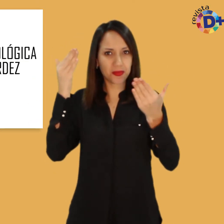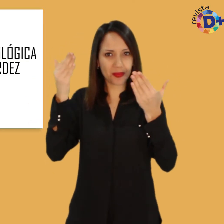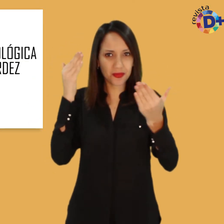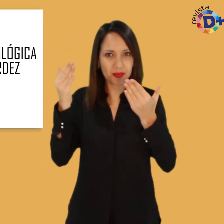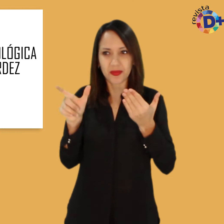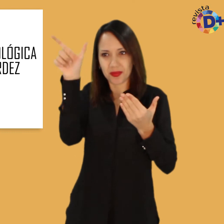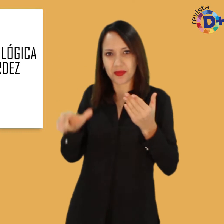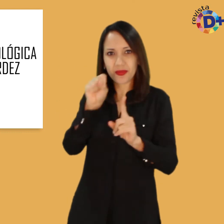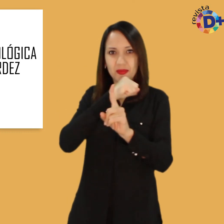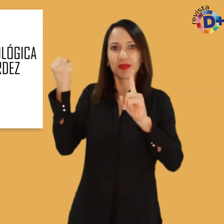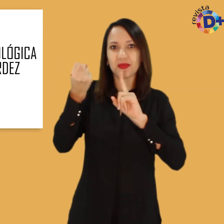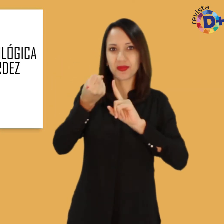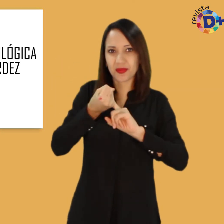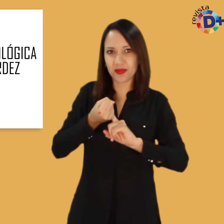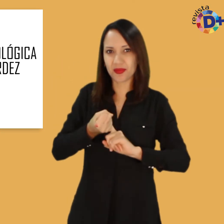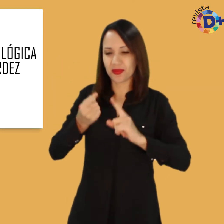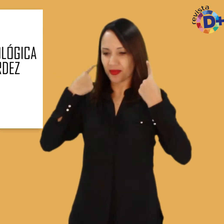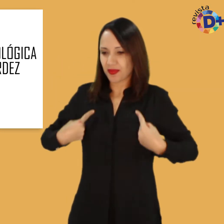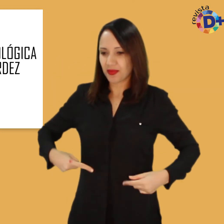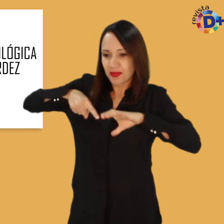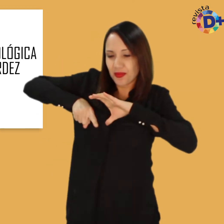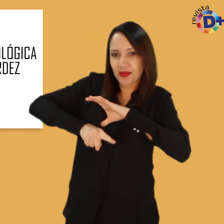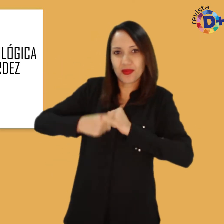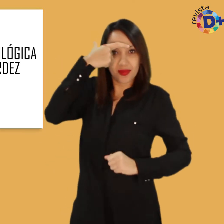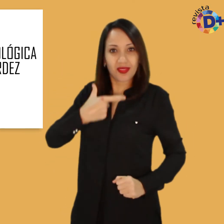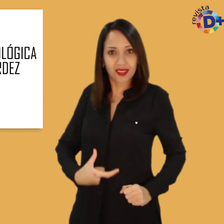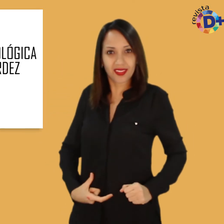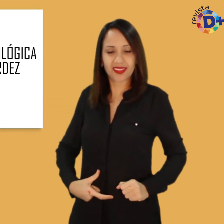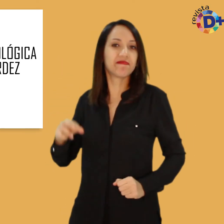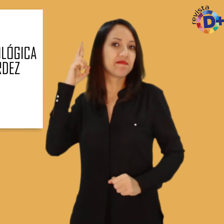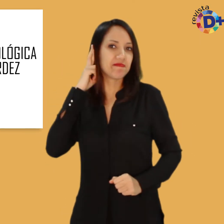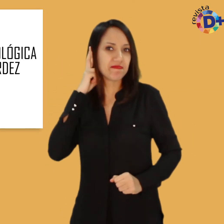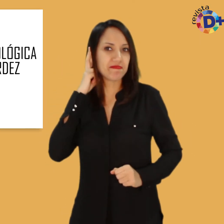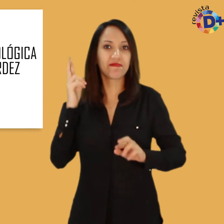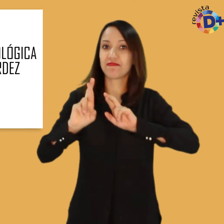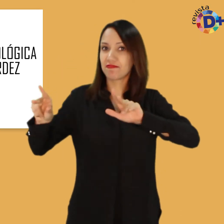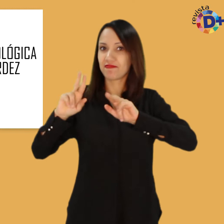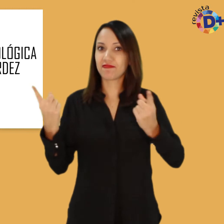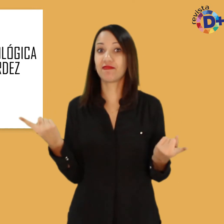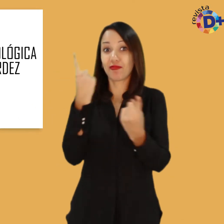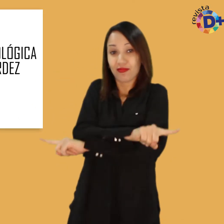psicossocioantropológica ou sociocultural da surdez. Contrariamente à visão médico-patológica,